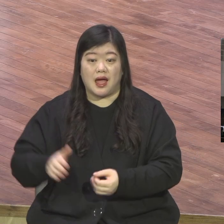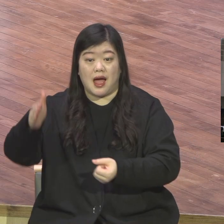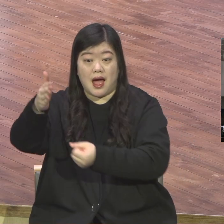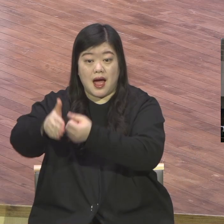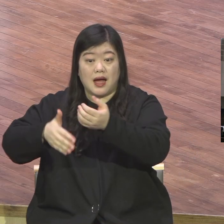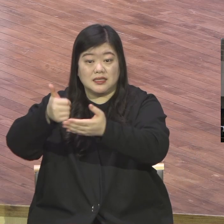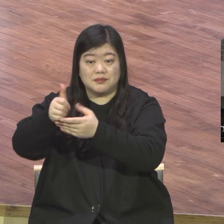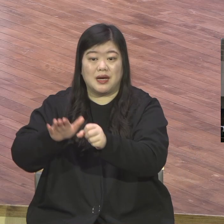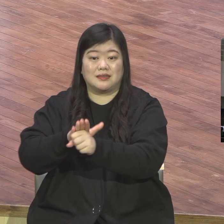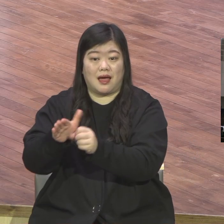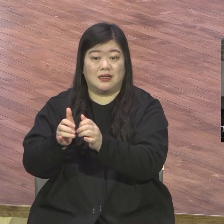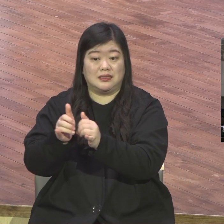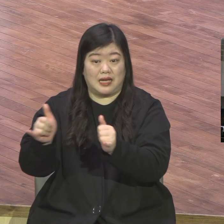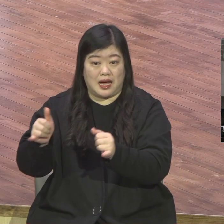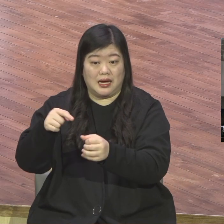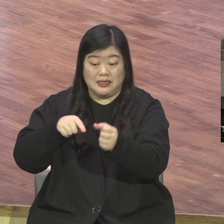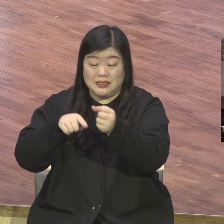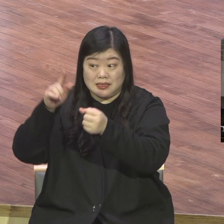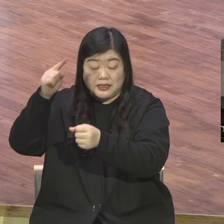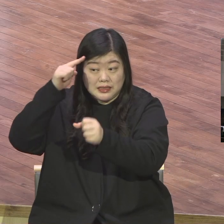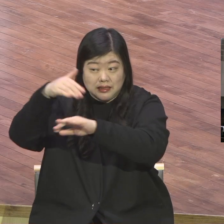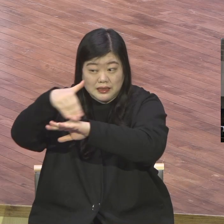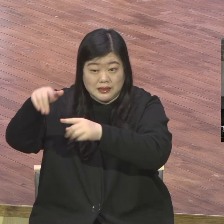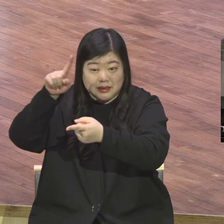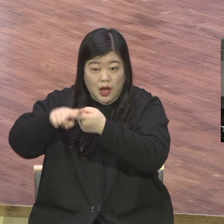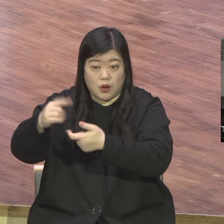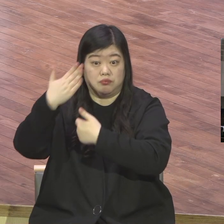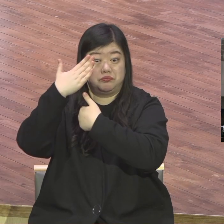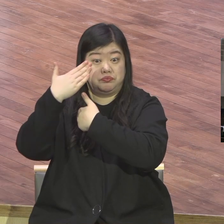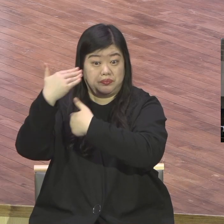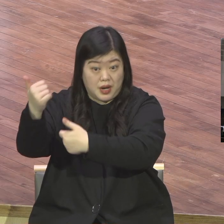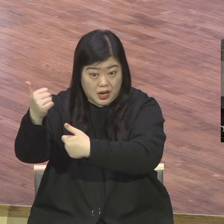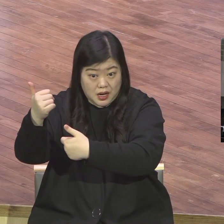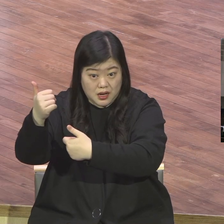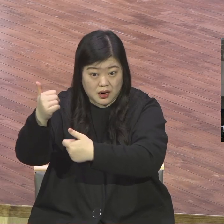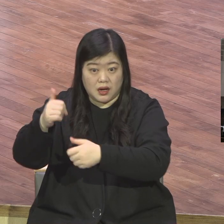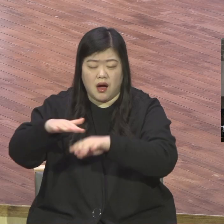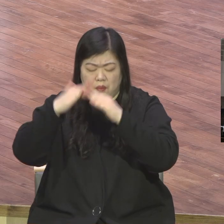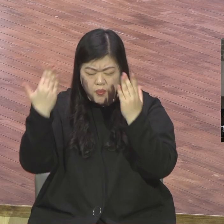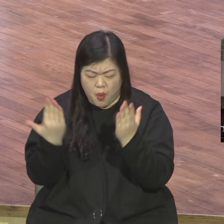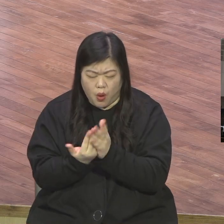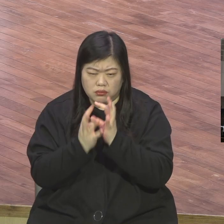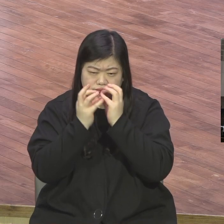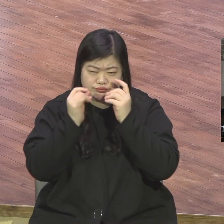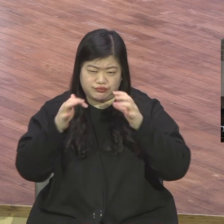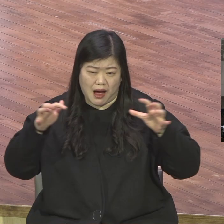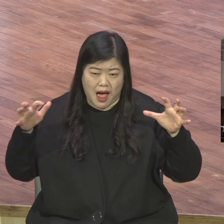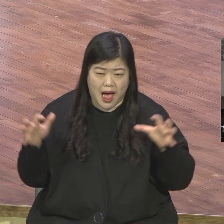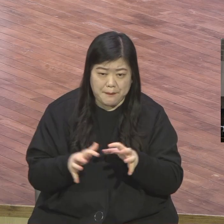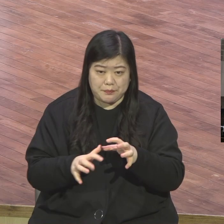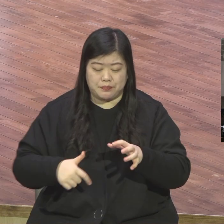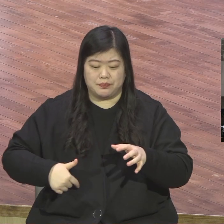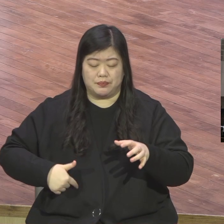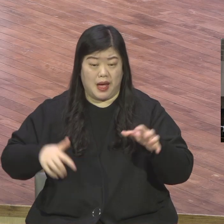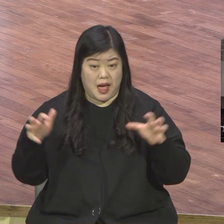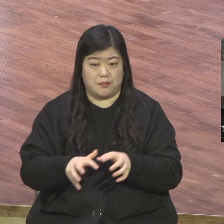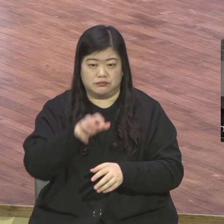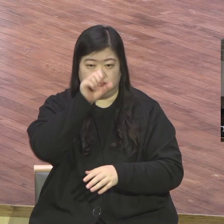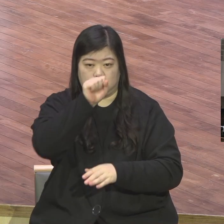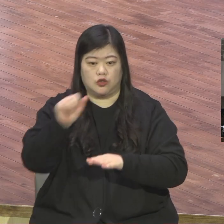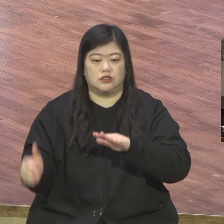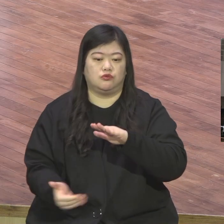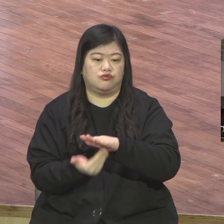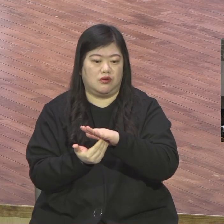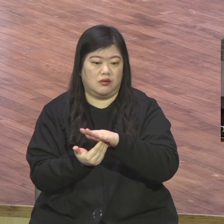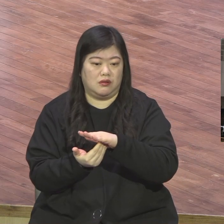하나님을 사랑한 자 곧 그 뜻대로 부르심을 입은 자들에게는 모든 것이 합력하여 선을 이루느니라.